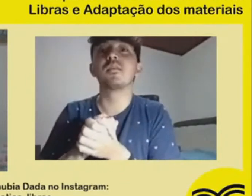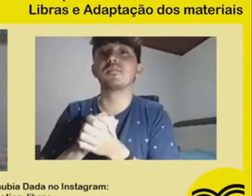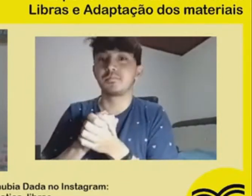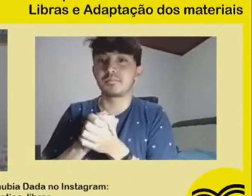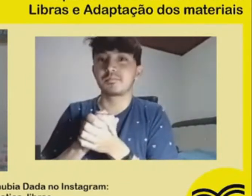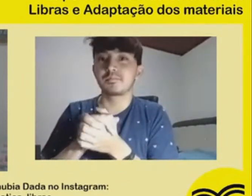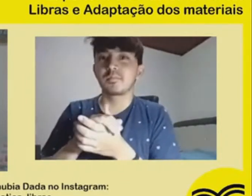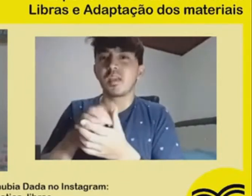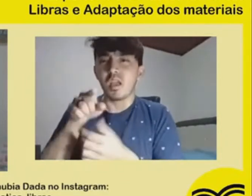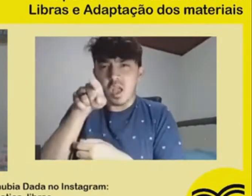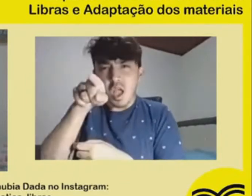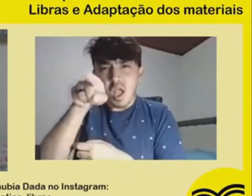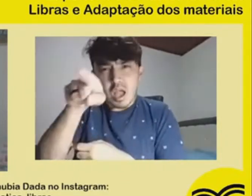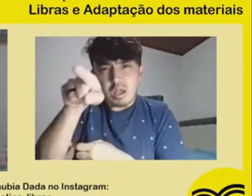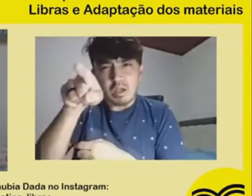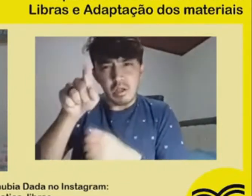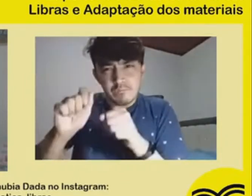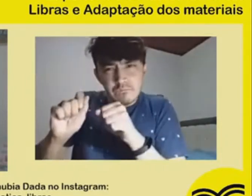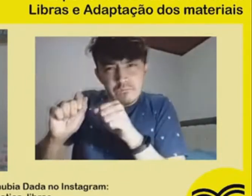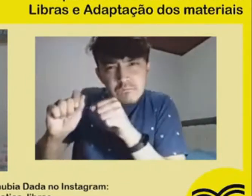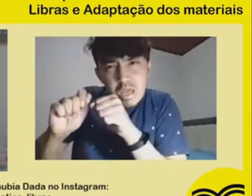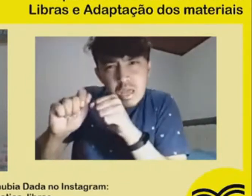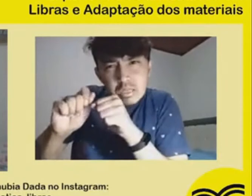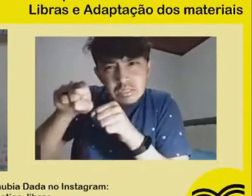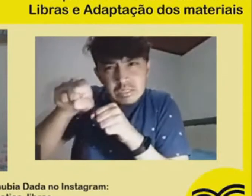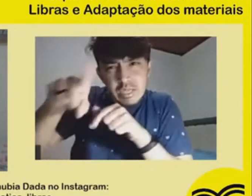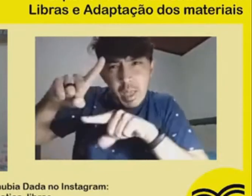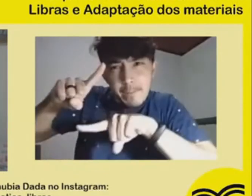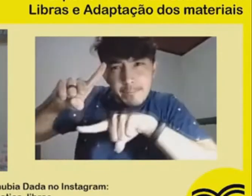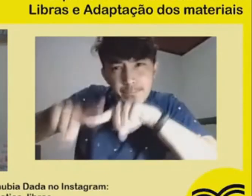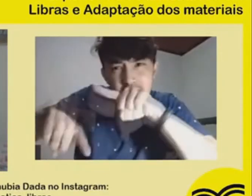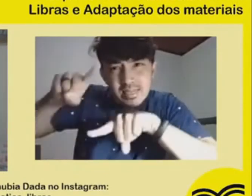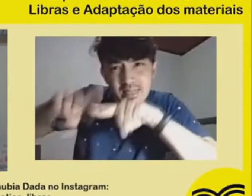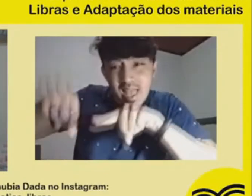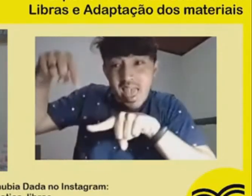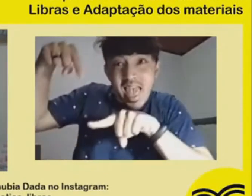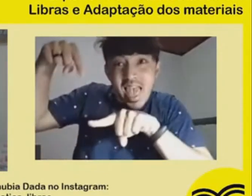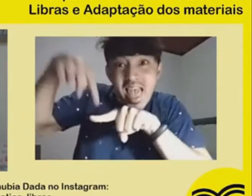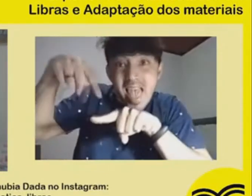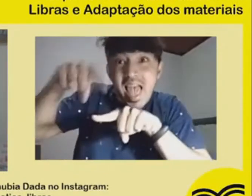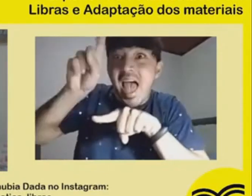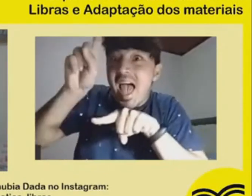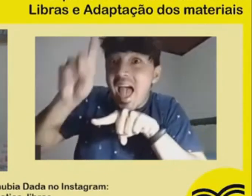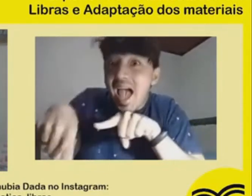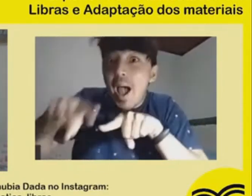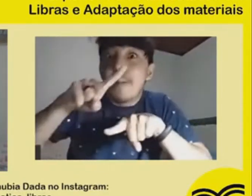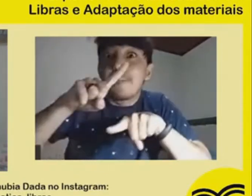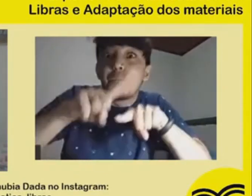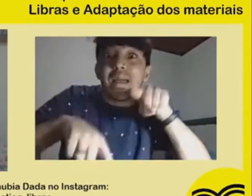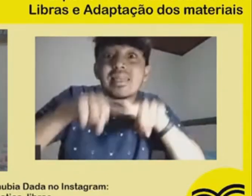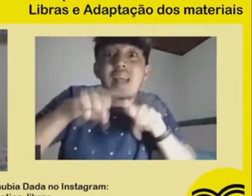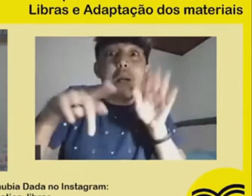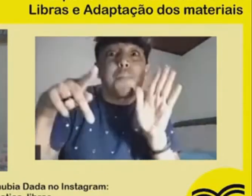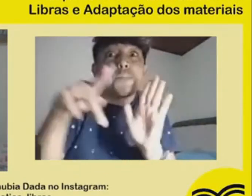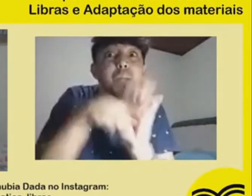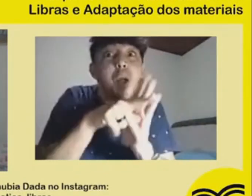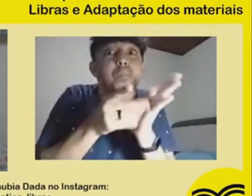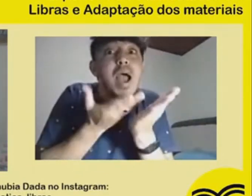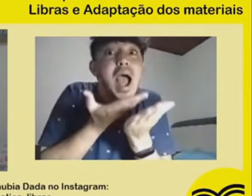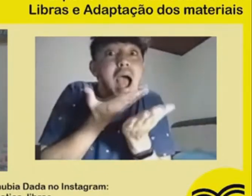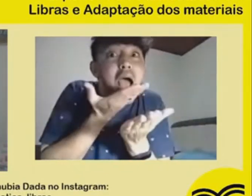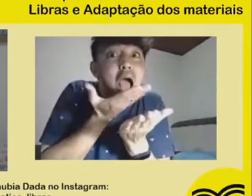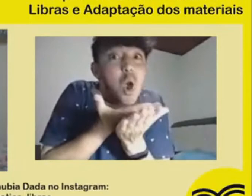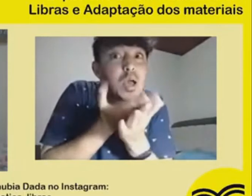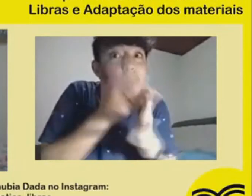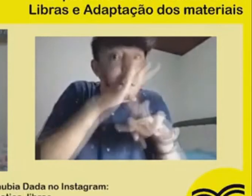Legal, muito bem. A última pergunta agora.